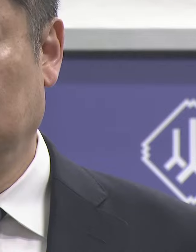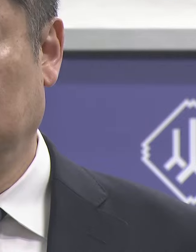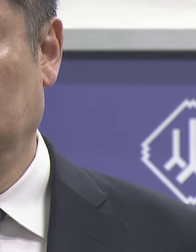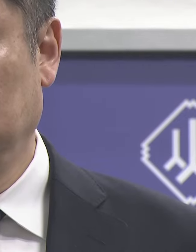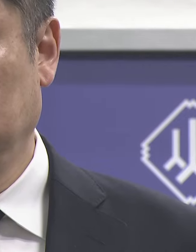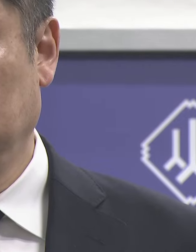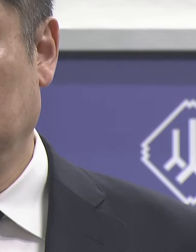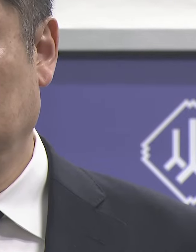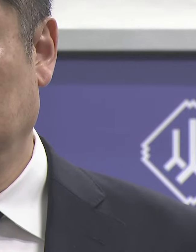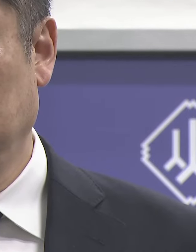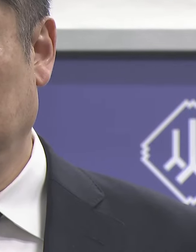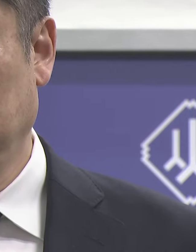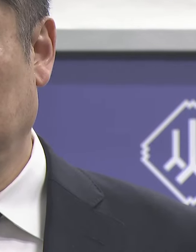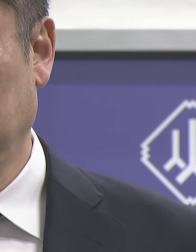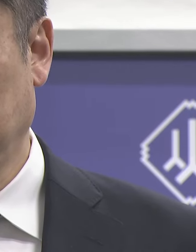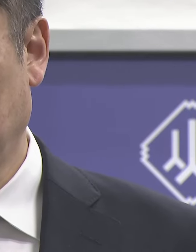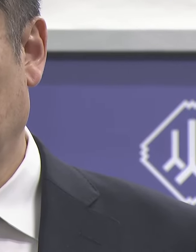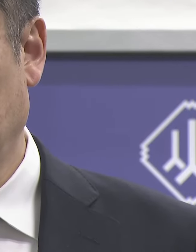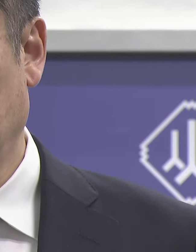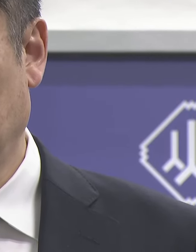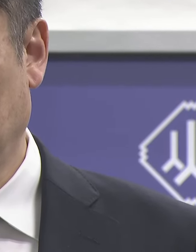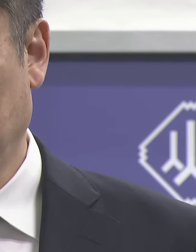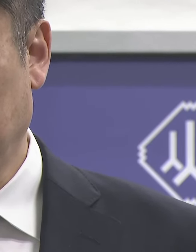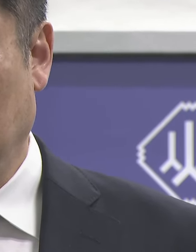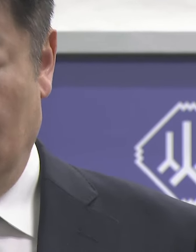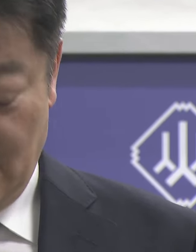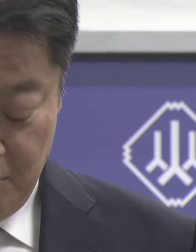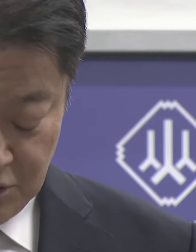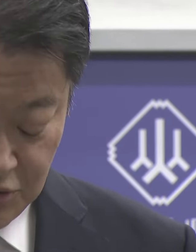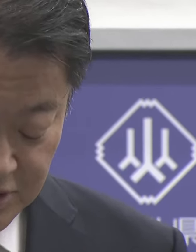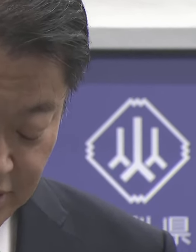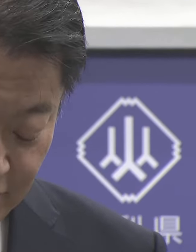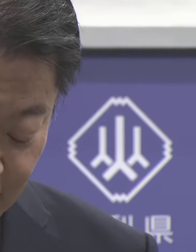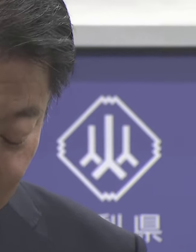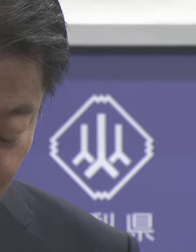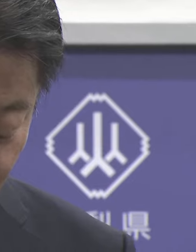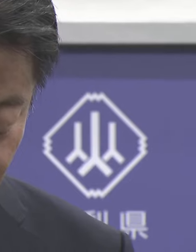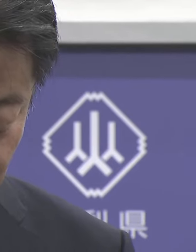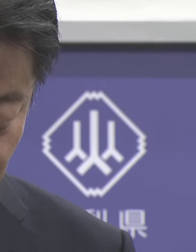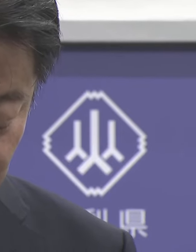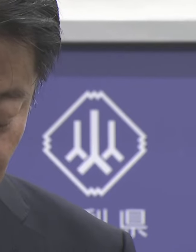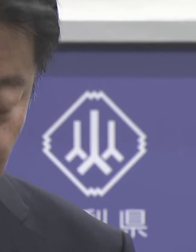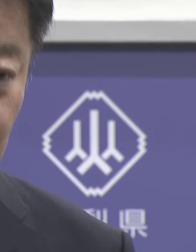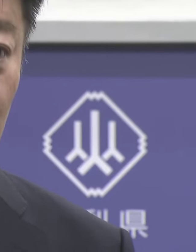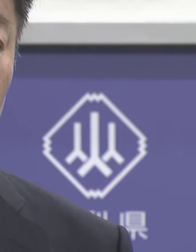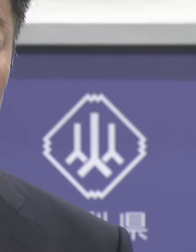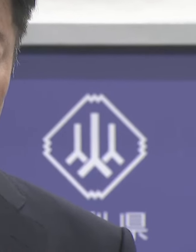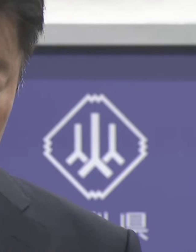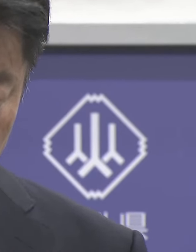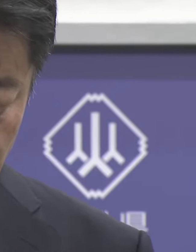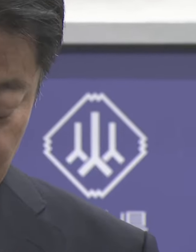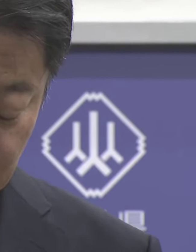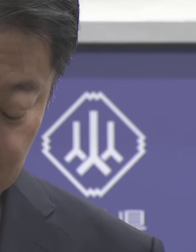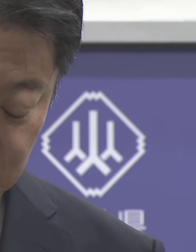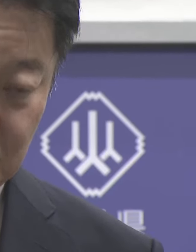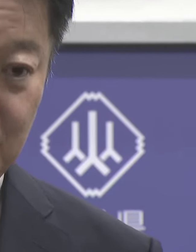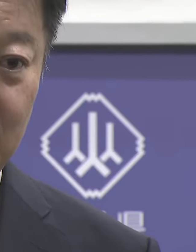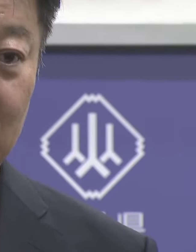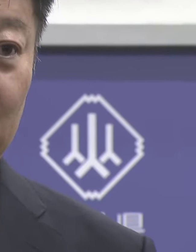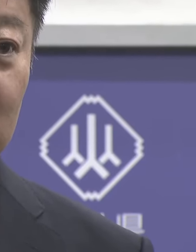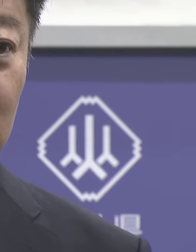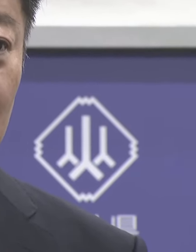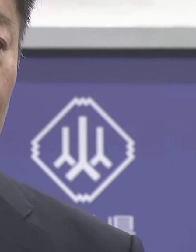についてのまず知事としての受け止めをお伺いできればと思います。 まずすいません、まあ、本件に関しましてはですね、その、記者の皆